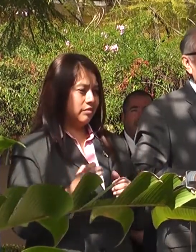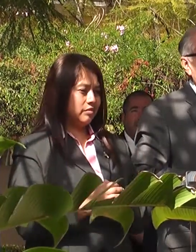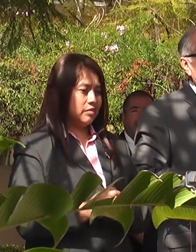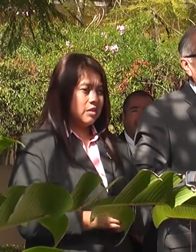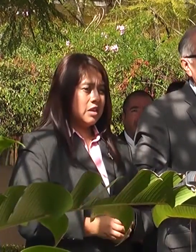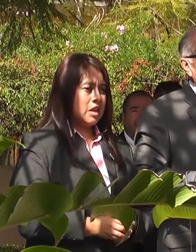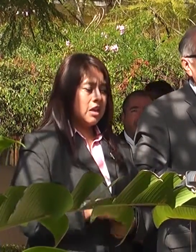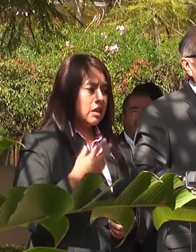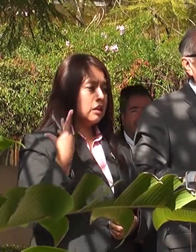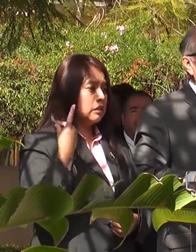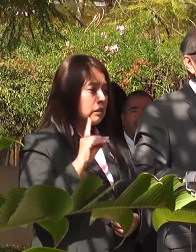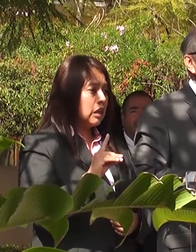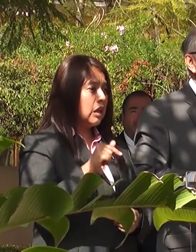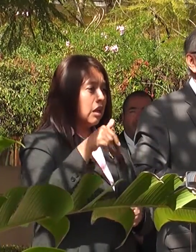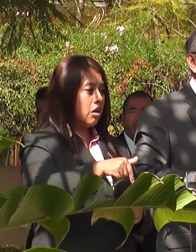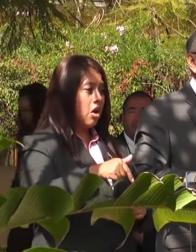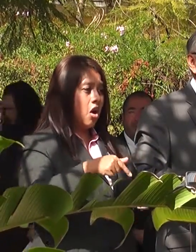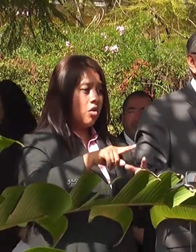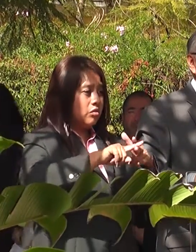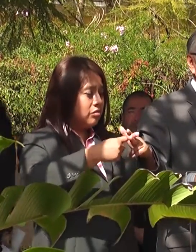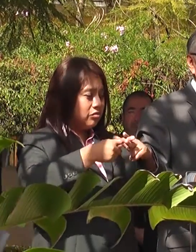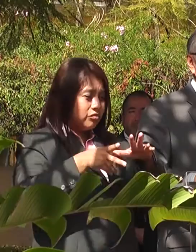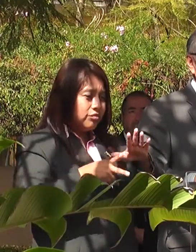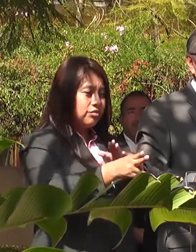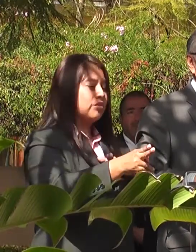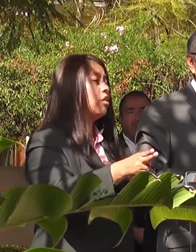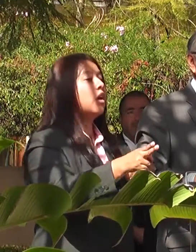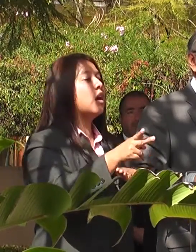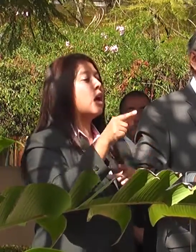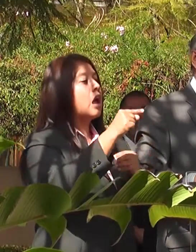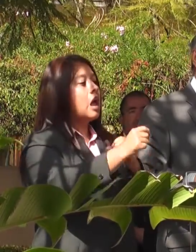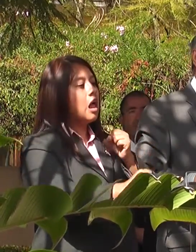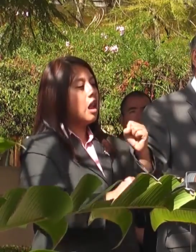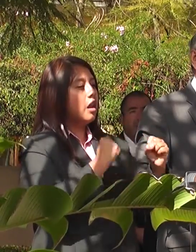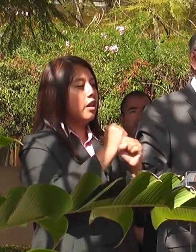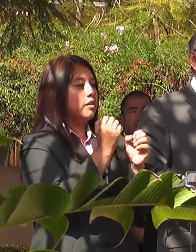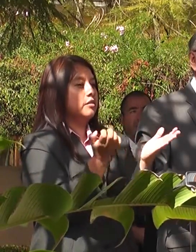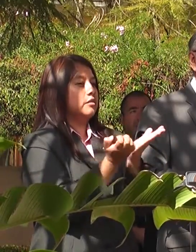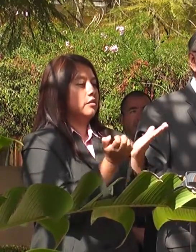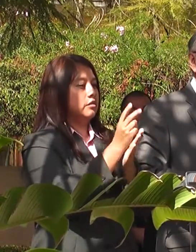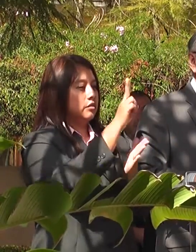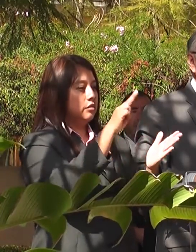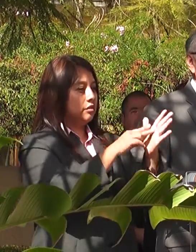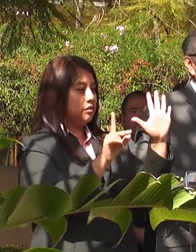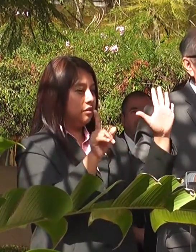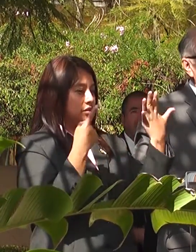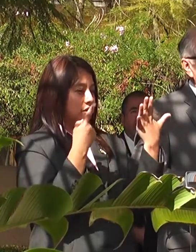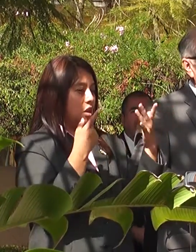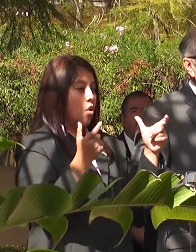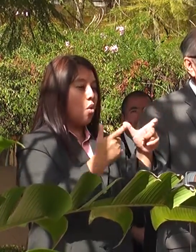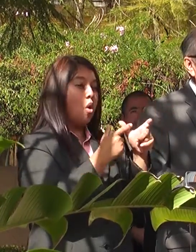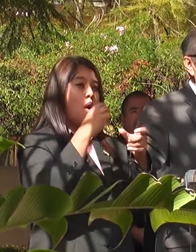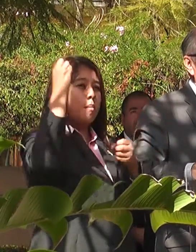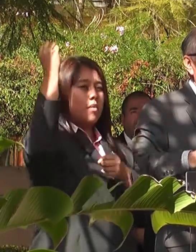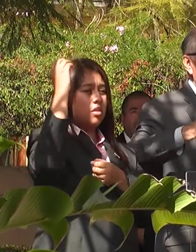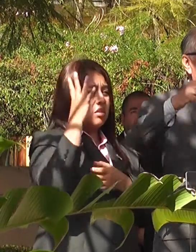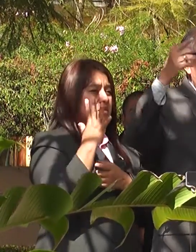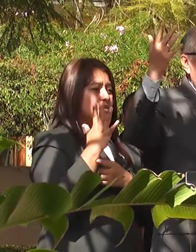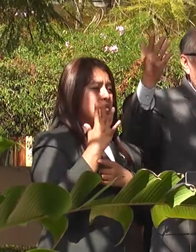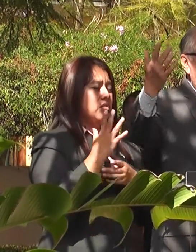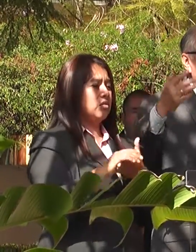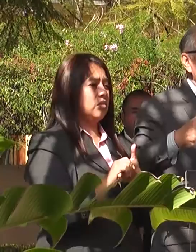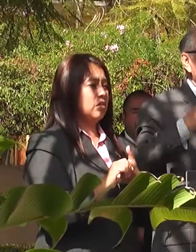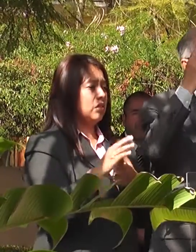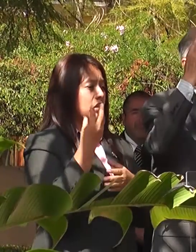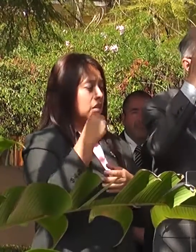de declarar inaugurado el ciclo escolar 2016 con la bendición